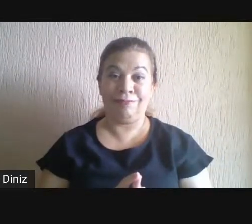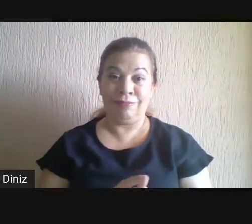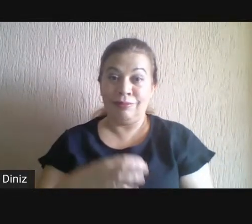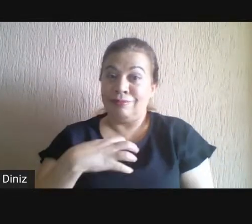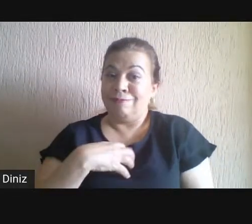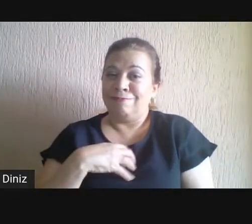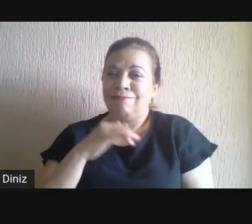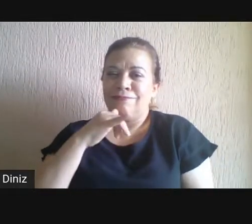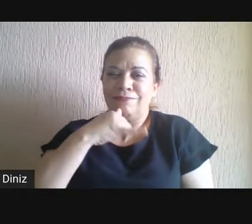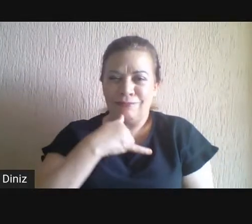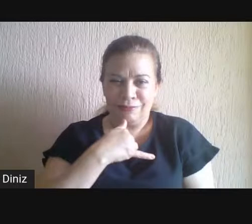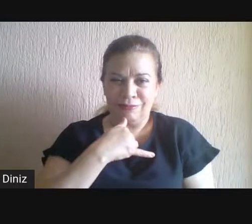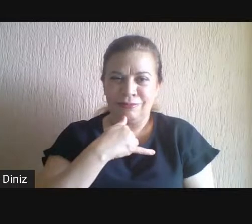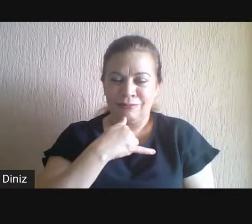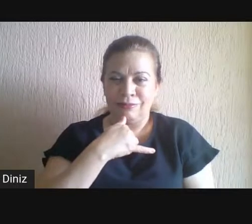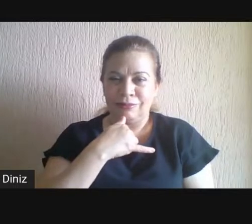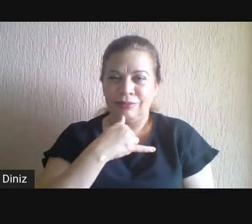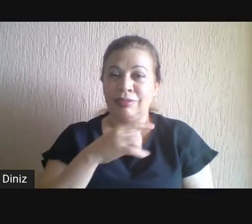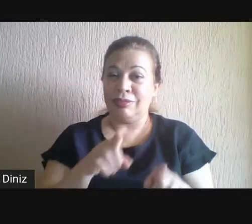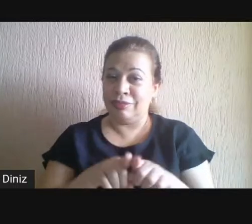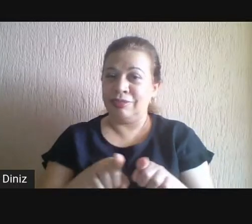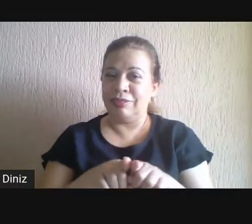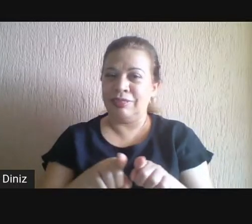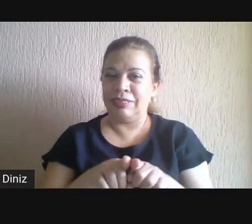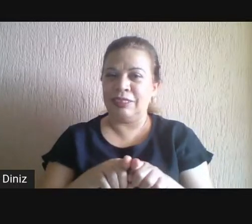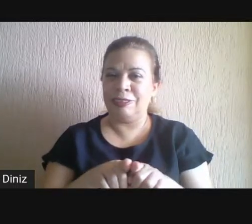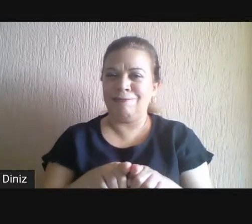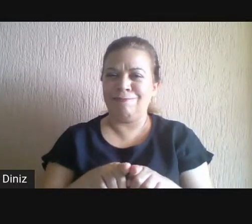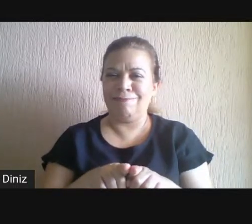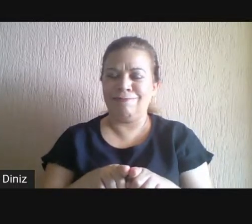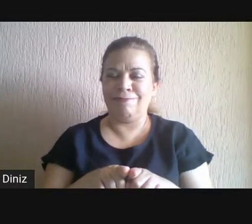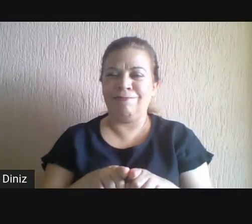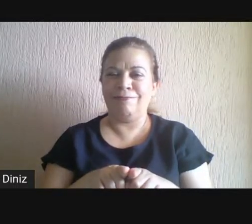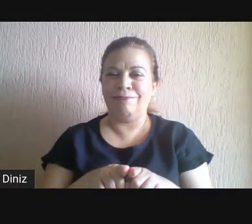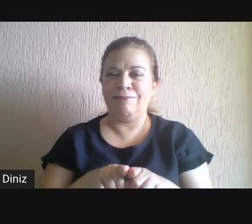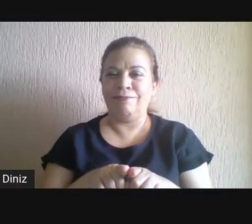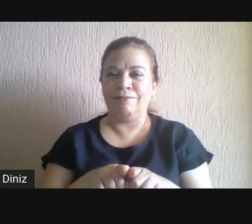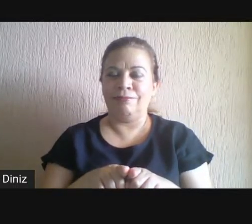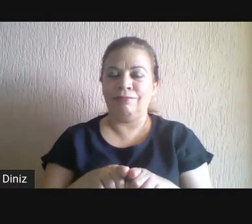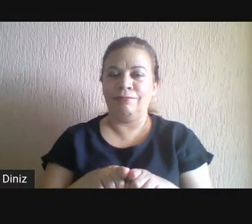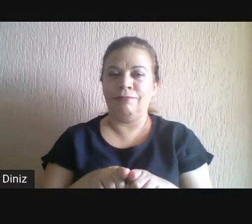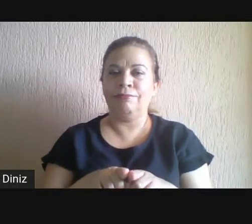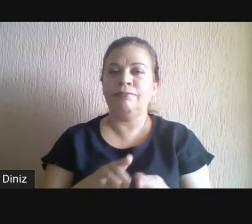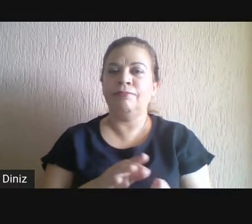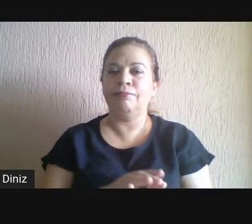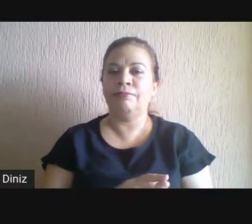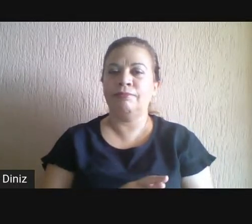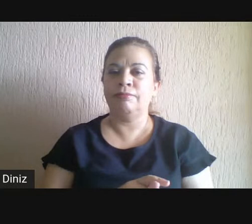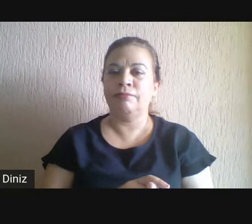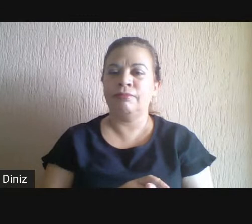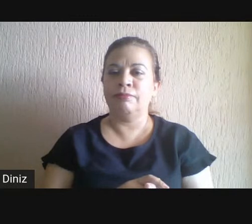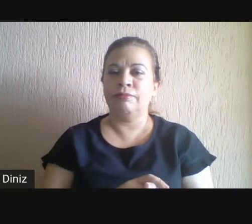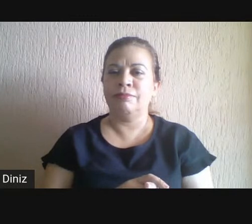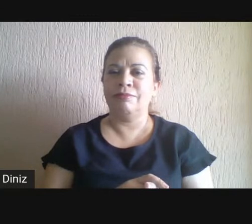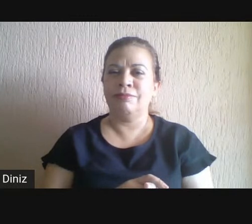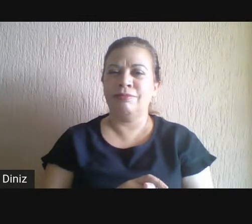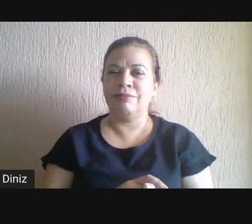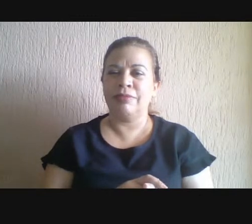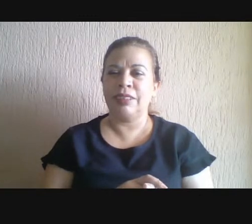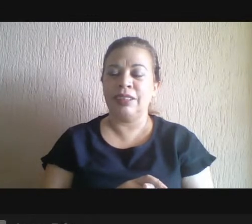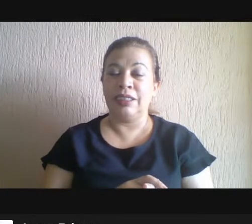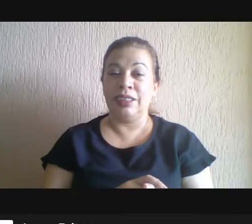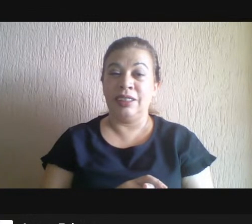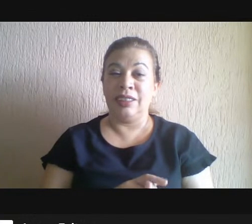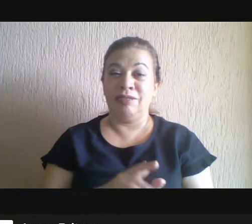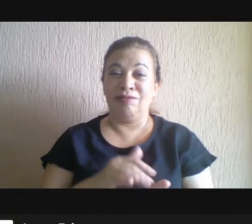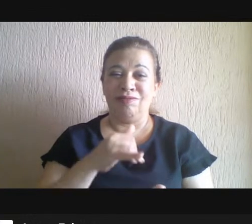tristeza e, ao mesmo tempo, a nossa indignação com a existência